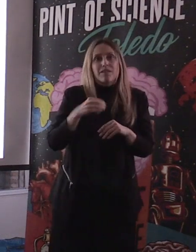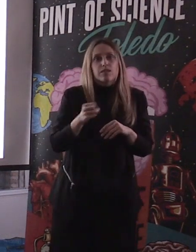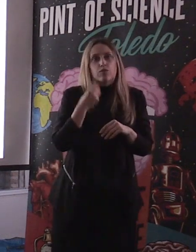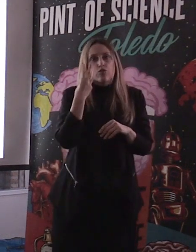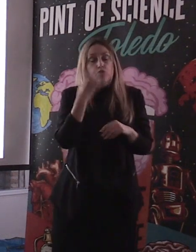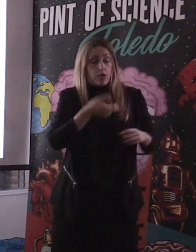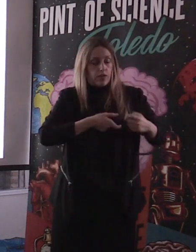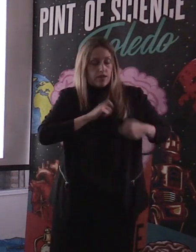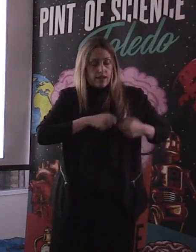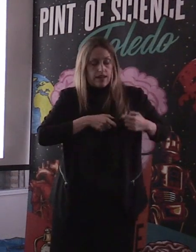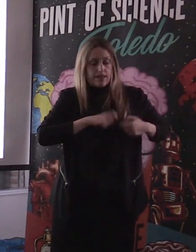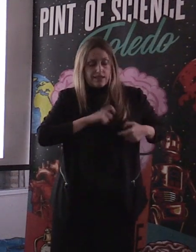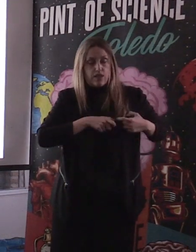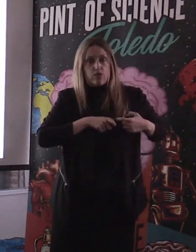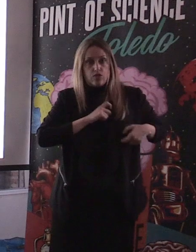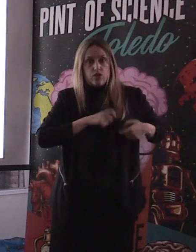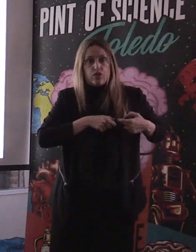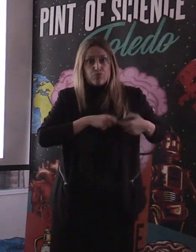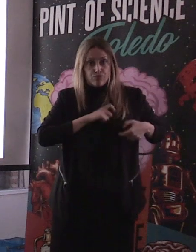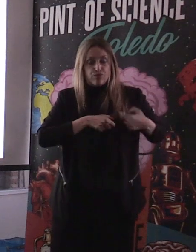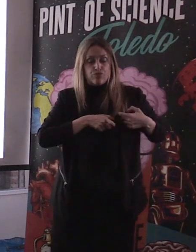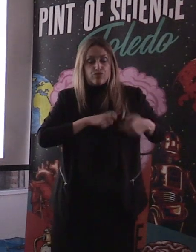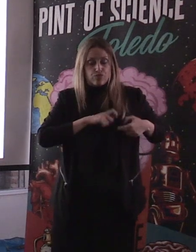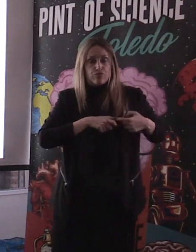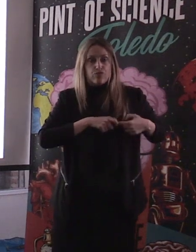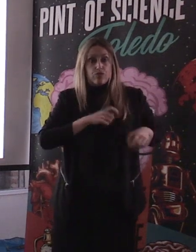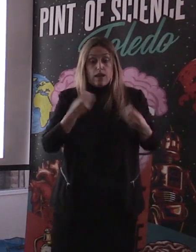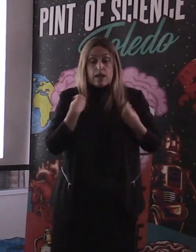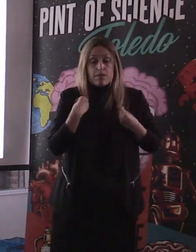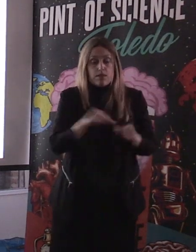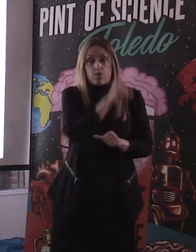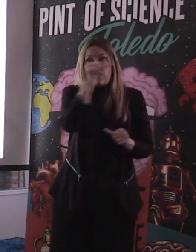de latidos del corazón en toda la vida.